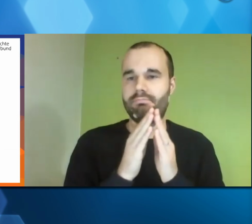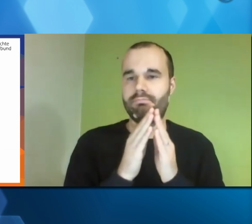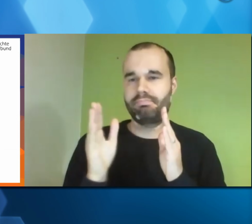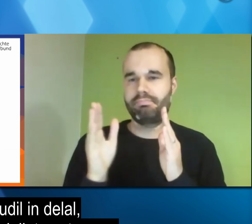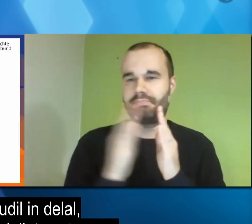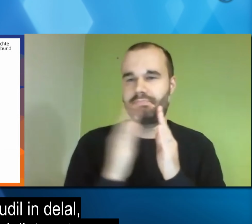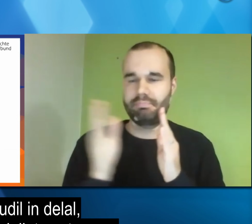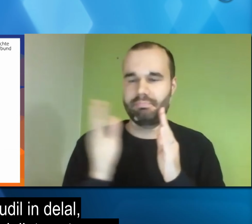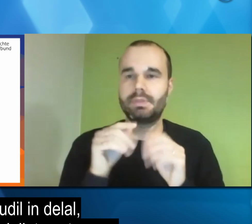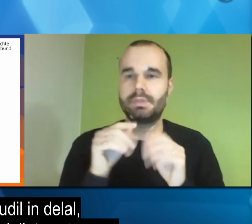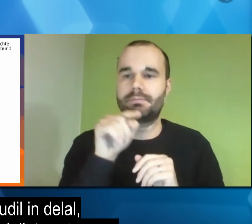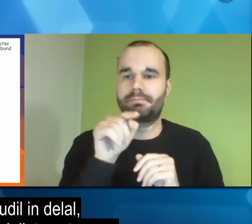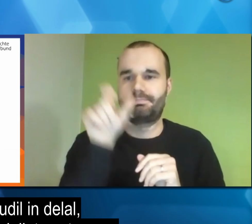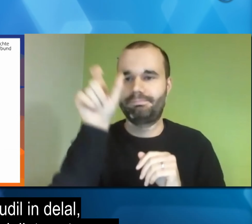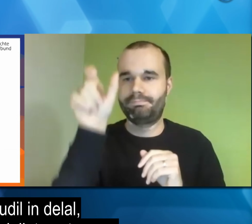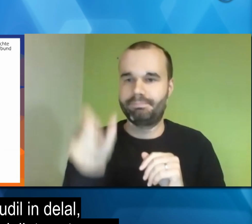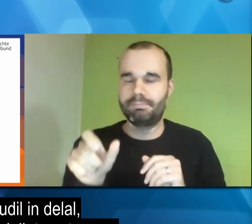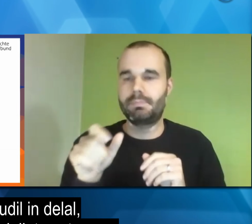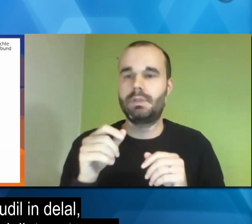1990 približno,